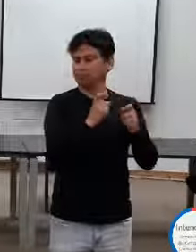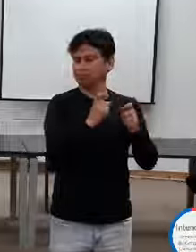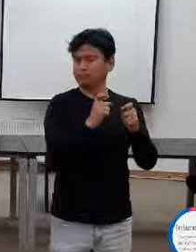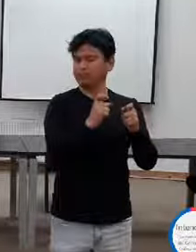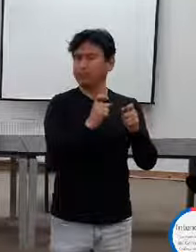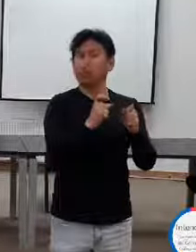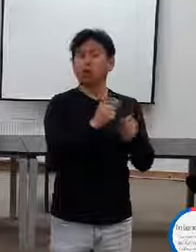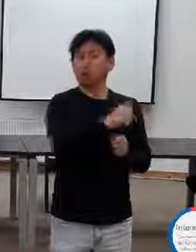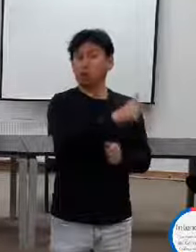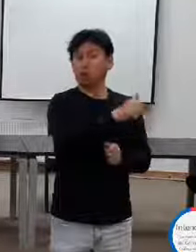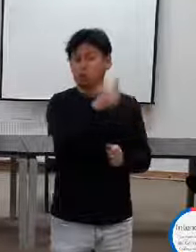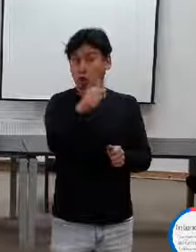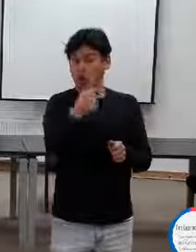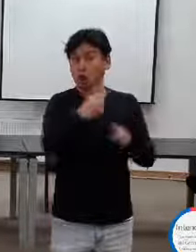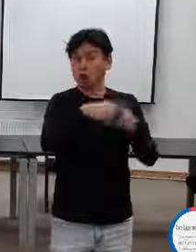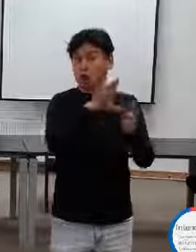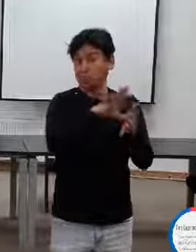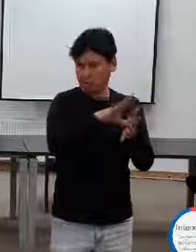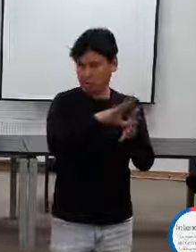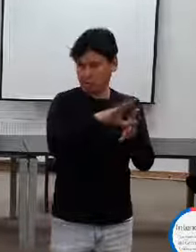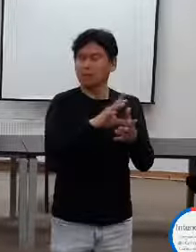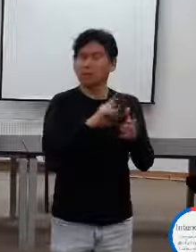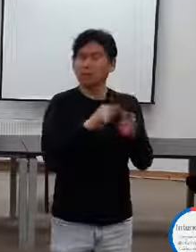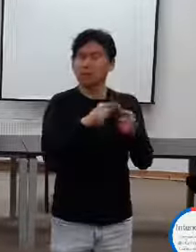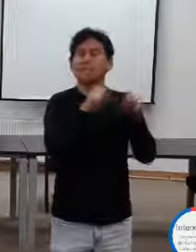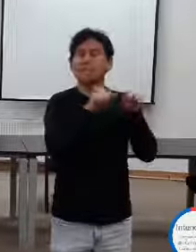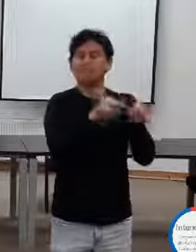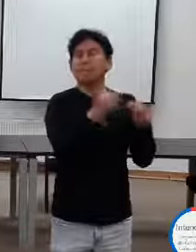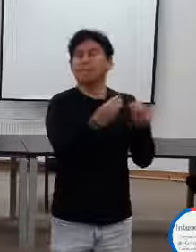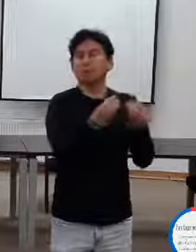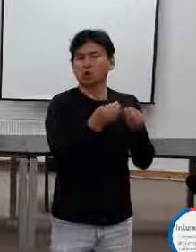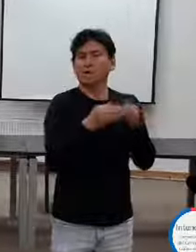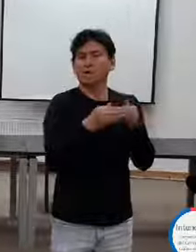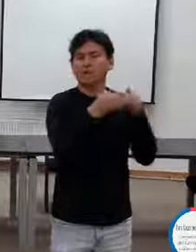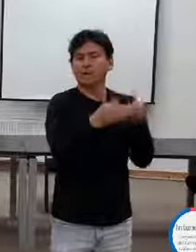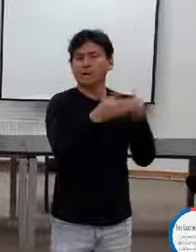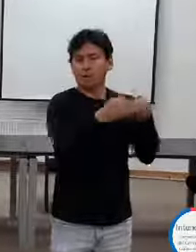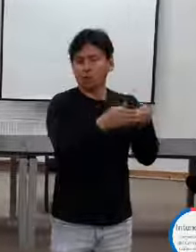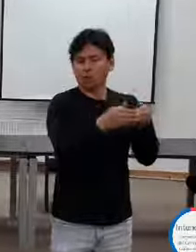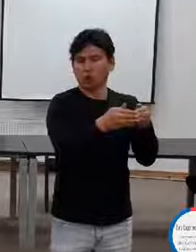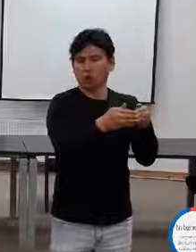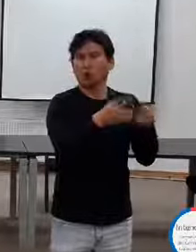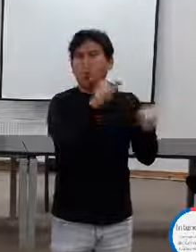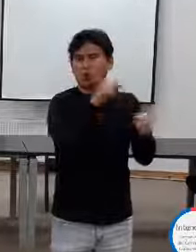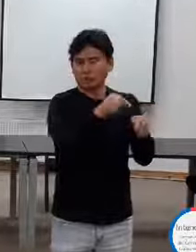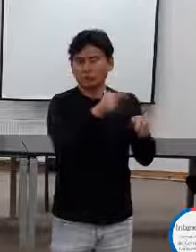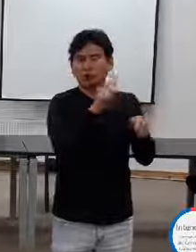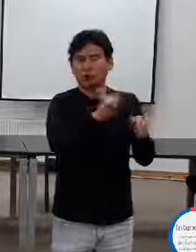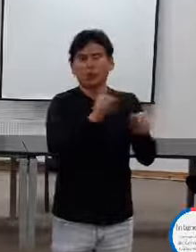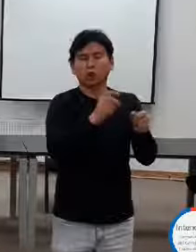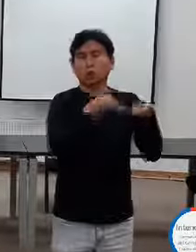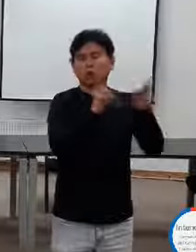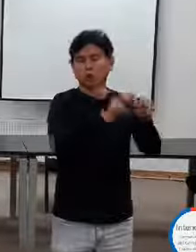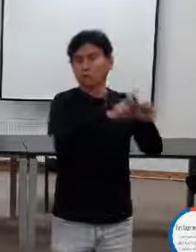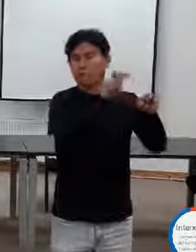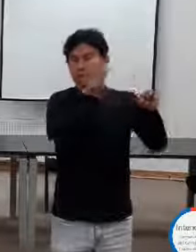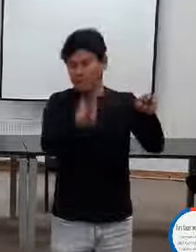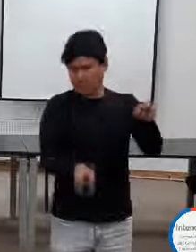categoría como que si todos vinieran del extranjero. Y eso fue lo que ocurrió en la recalada anterior y por eso no se dejó bajar